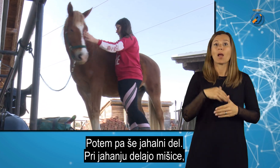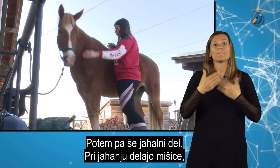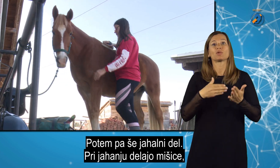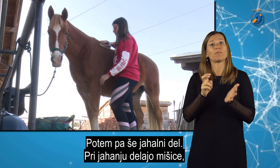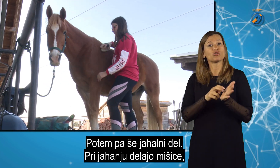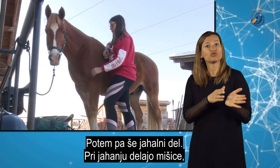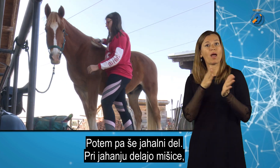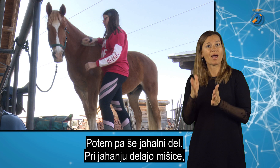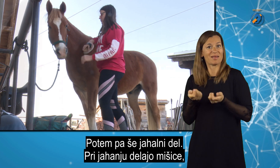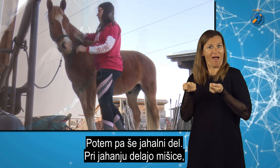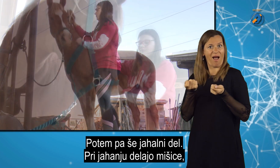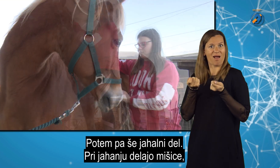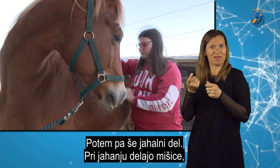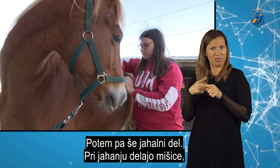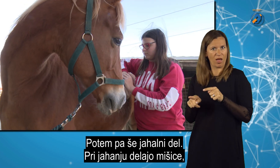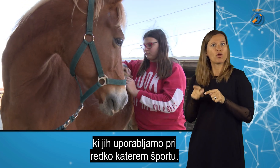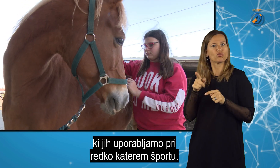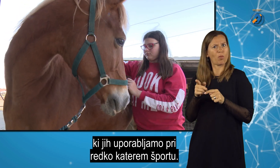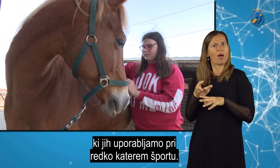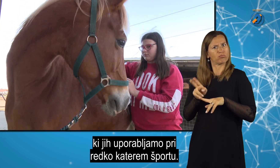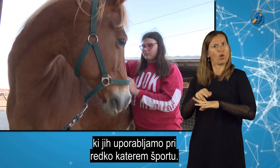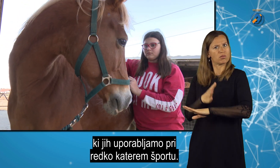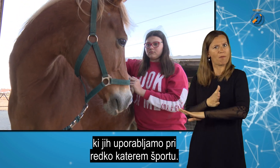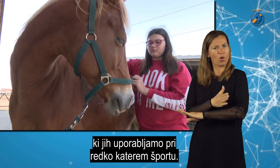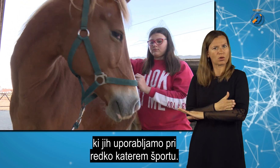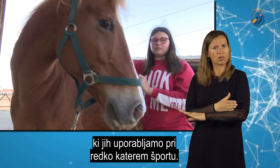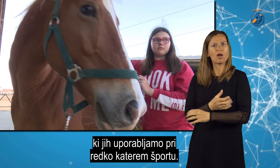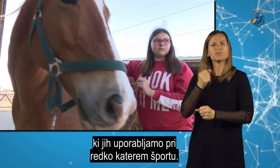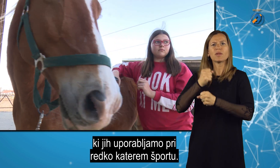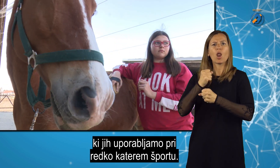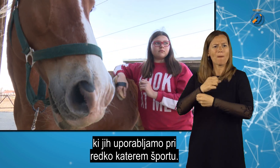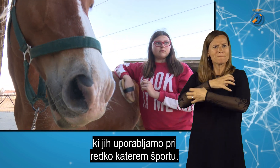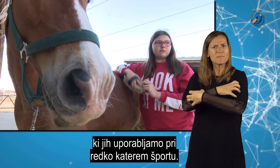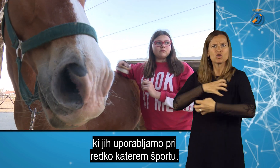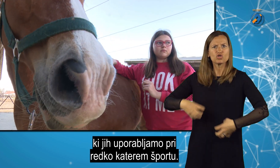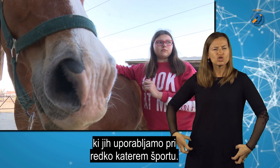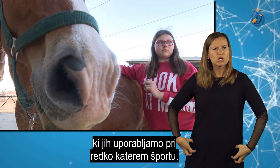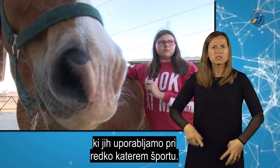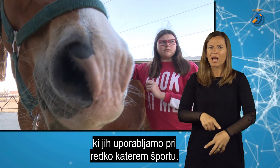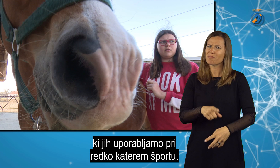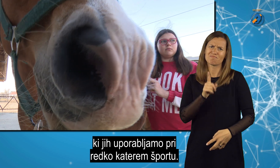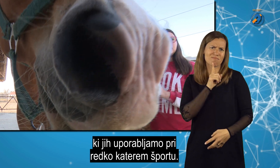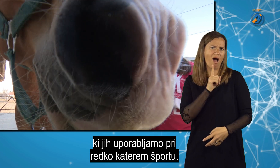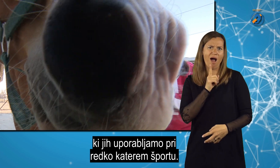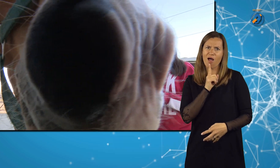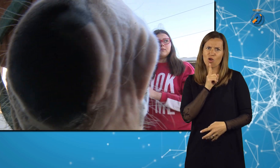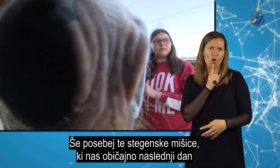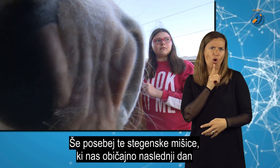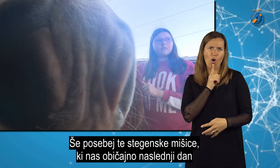pa je precej bolj naporen. Pri jahanju delajo mišice, ki načeloma jih ne uporabljamo v zelo redko katerem